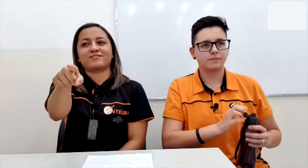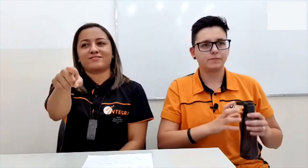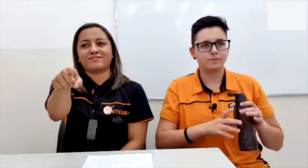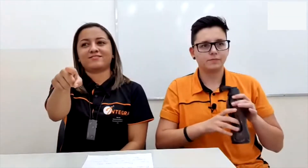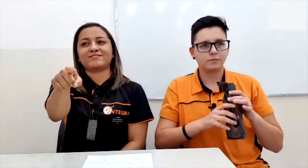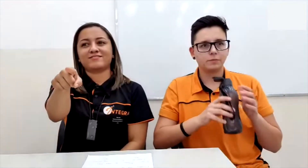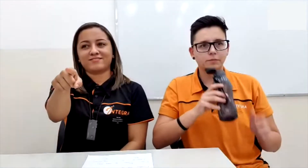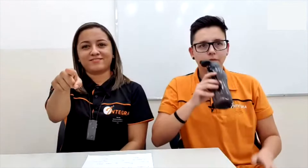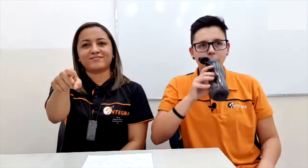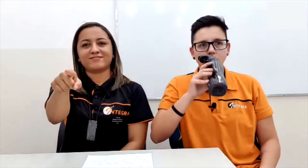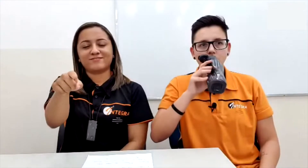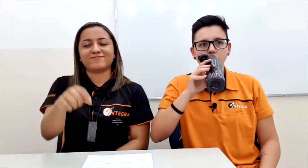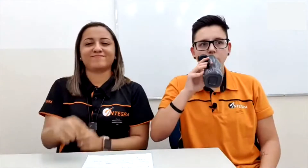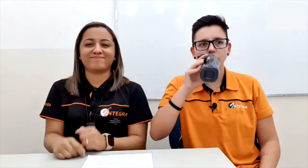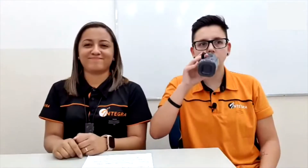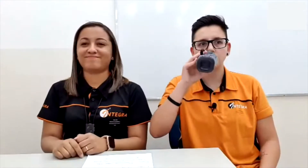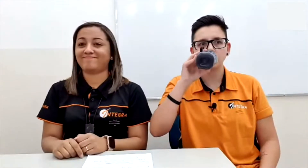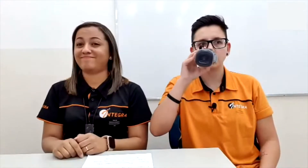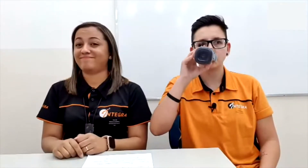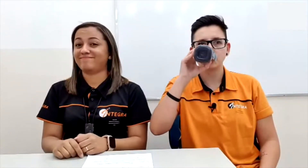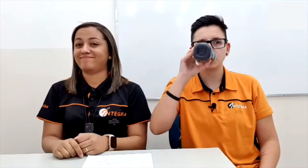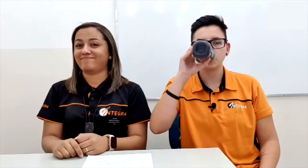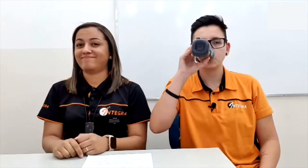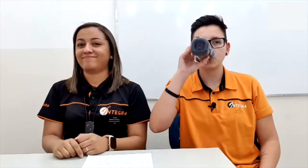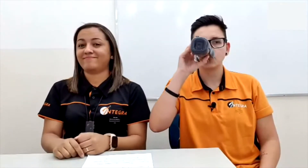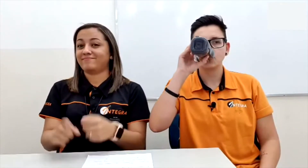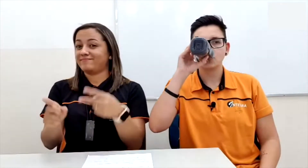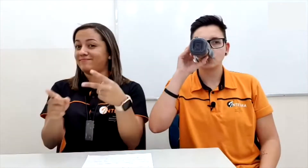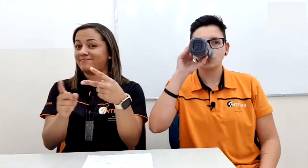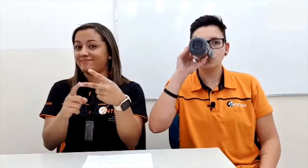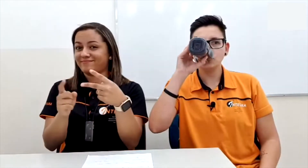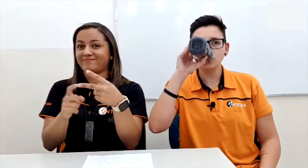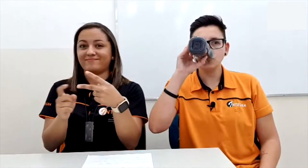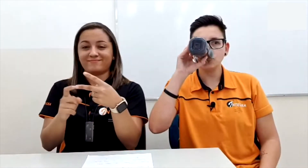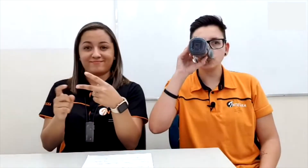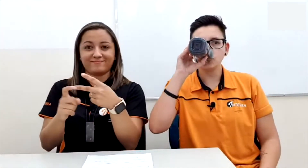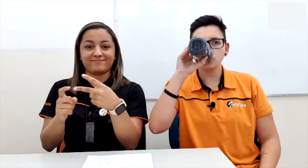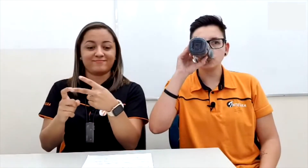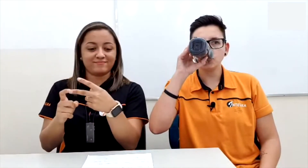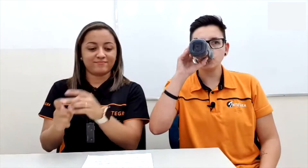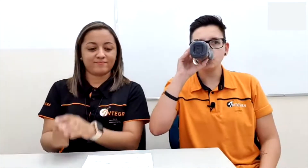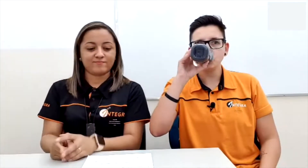muito afeto por você. Eu posso usar esse sinal. Segundo,